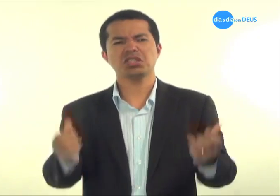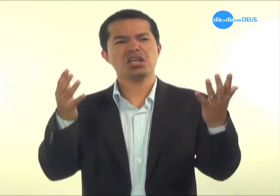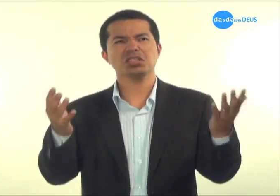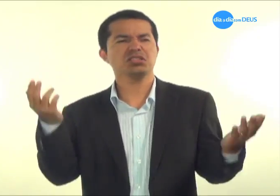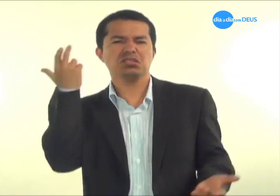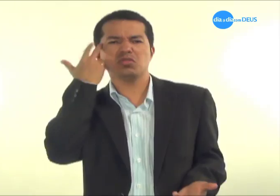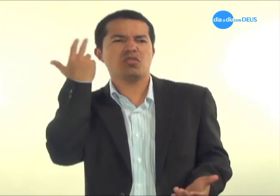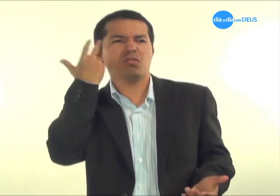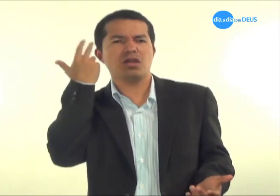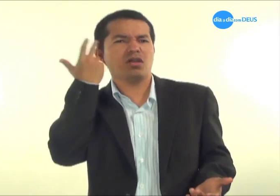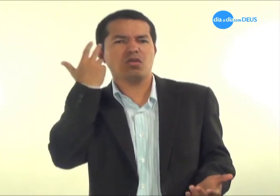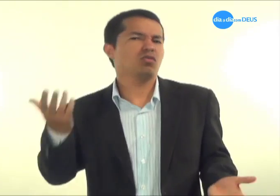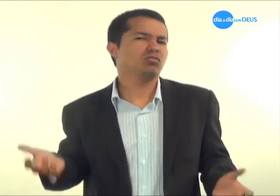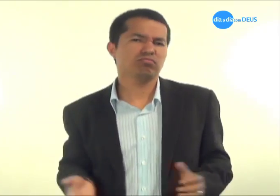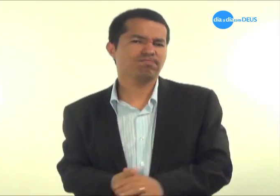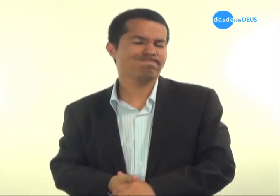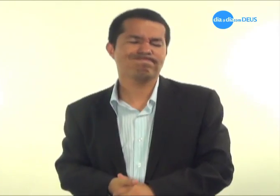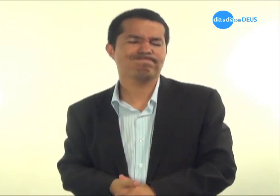milagres já eram tão corriqueiros.